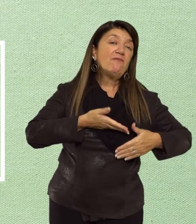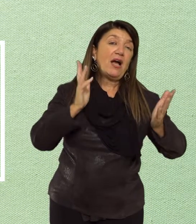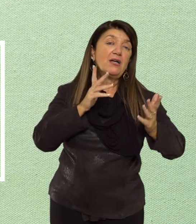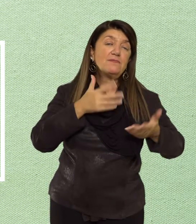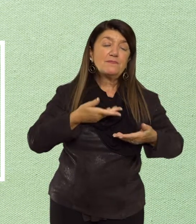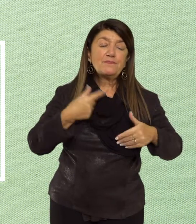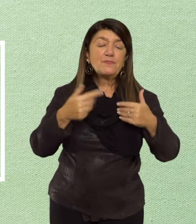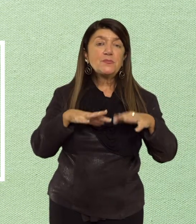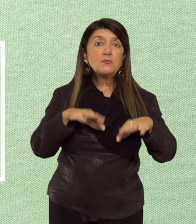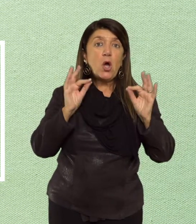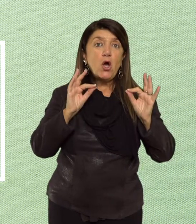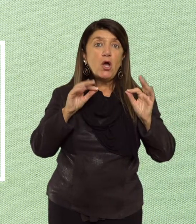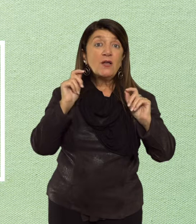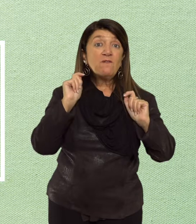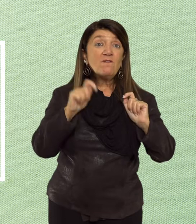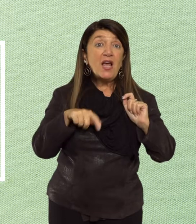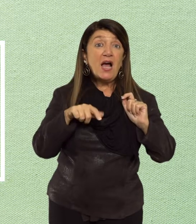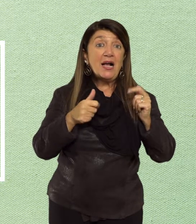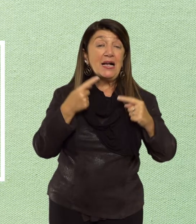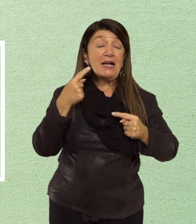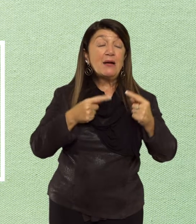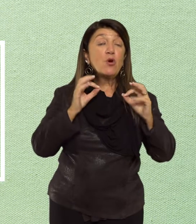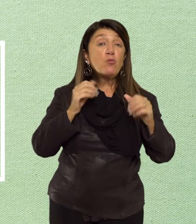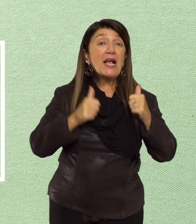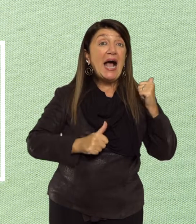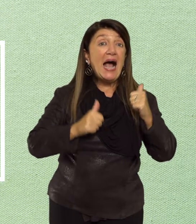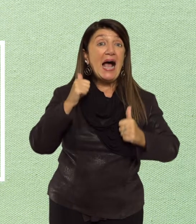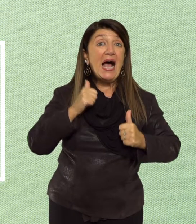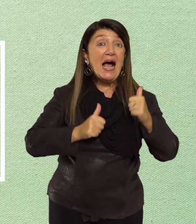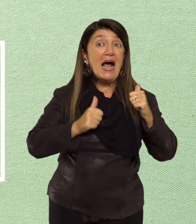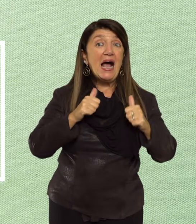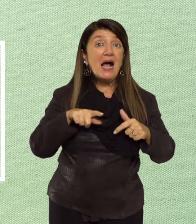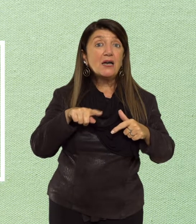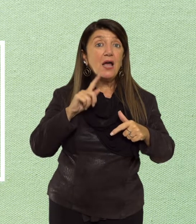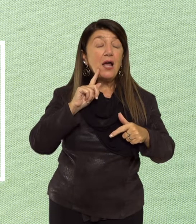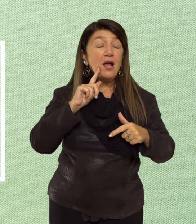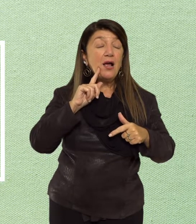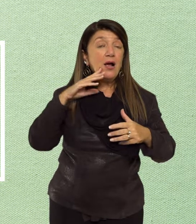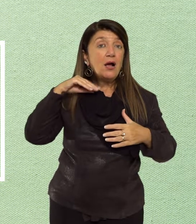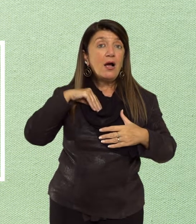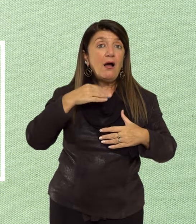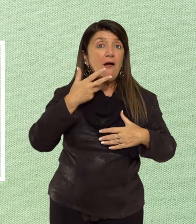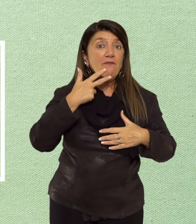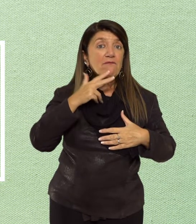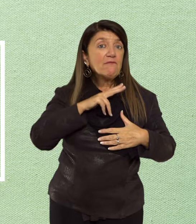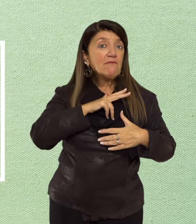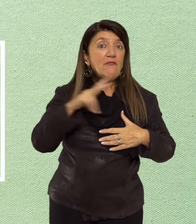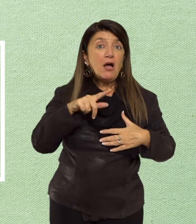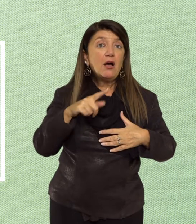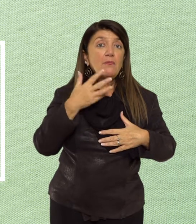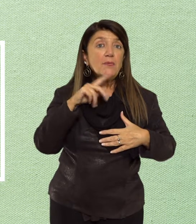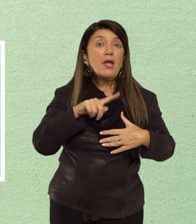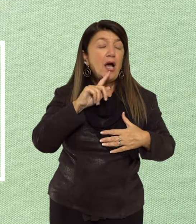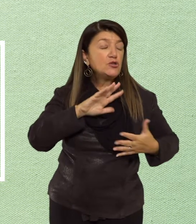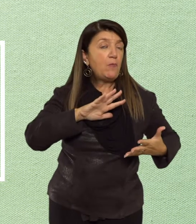fare le gare, quella è stata veramente la chiave di svolta. E lì ho capito che era quello che mi piaceva fare. E pormi degli